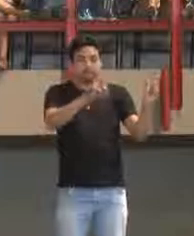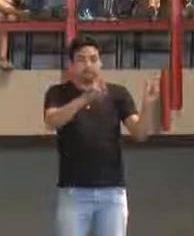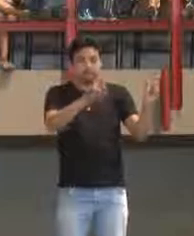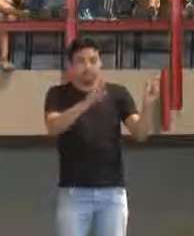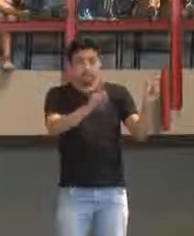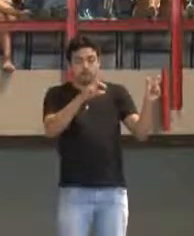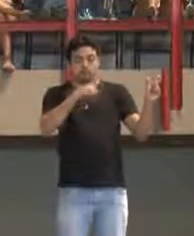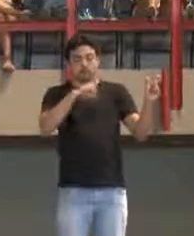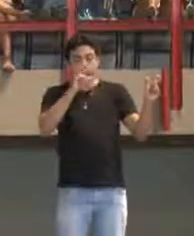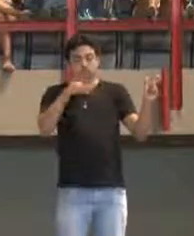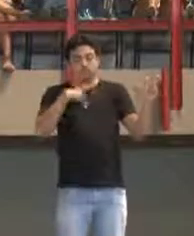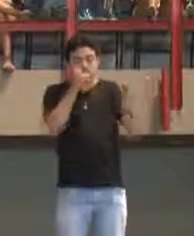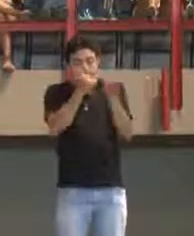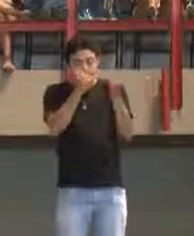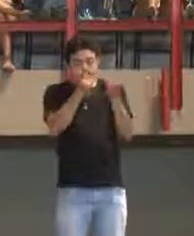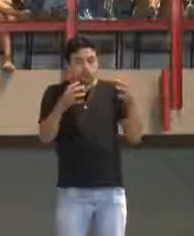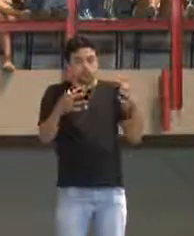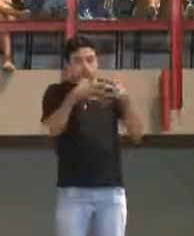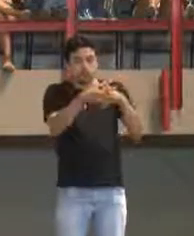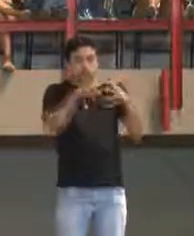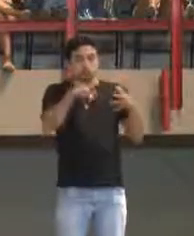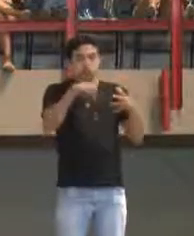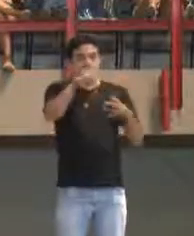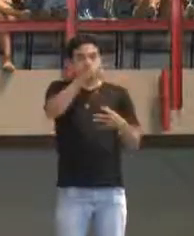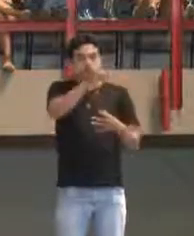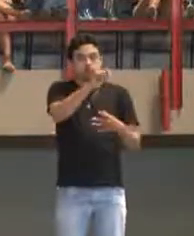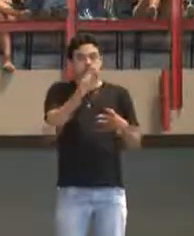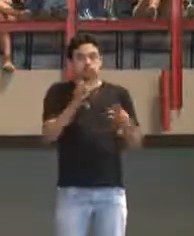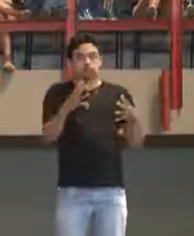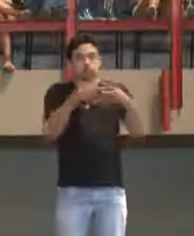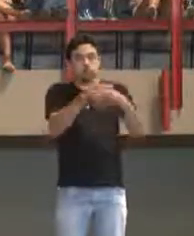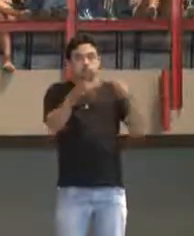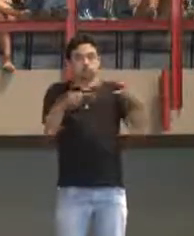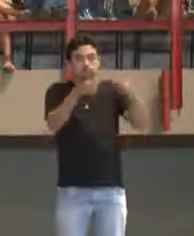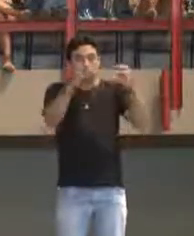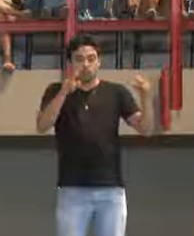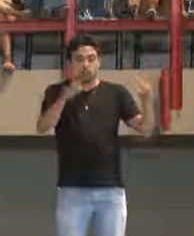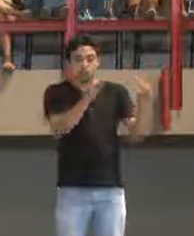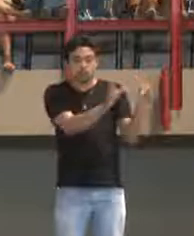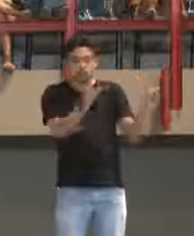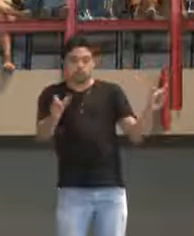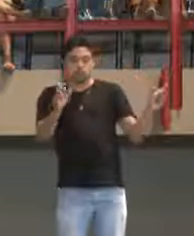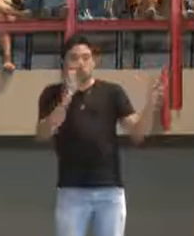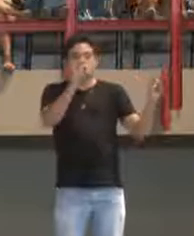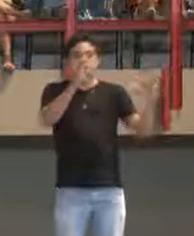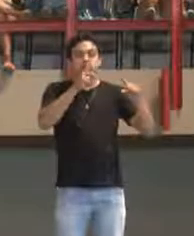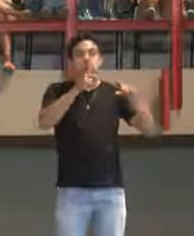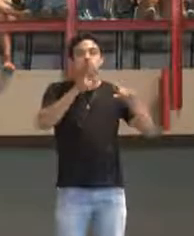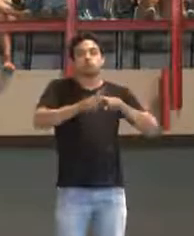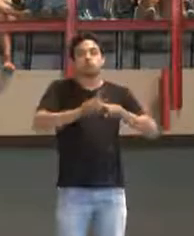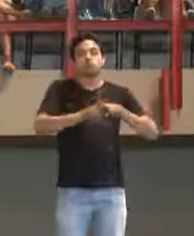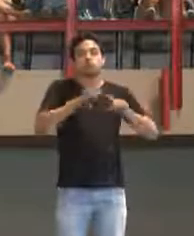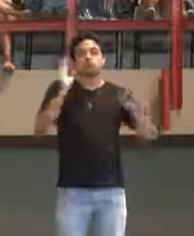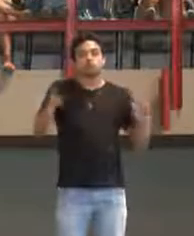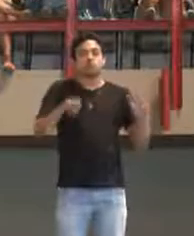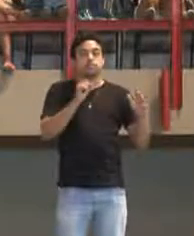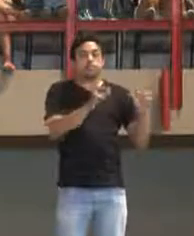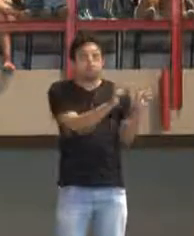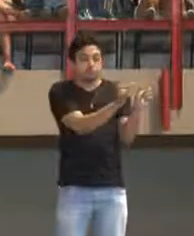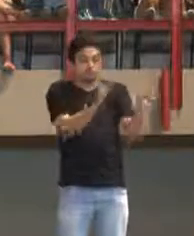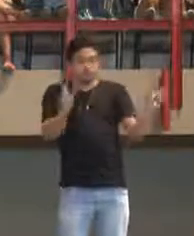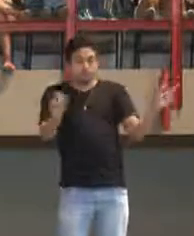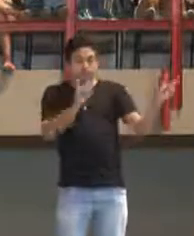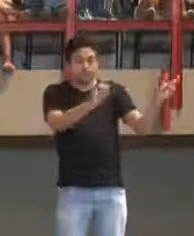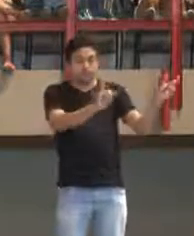haverá coincidência da mediana com um dos elementos da série. Tudo bem? Tudo bem. Por quê, professor? Porque quando a quantidade